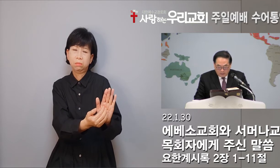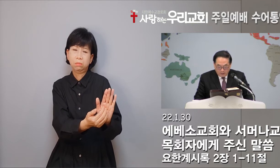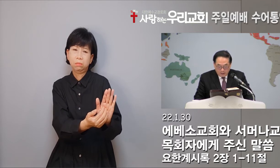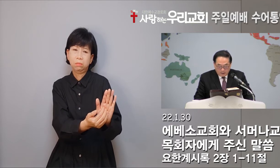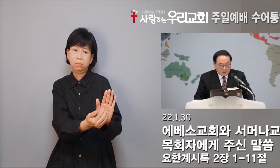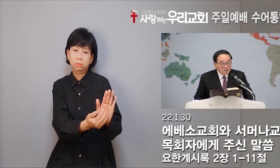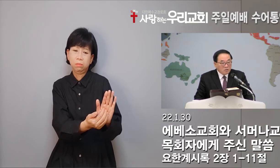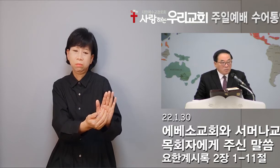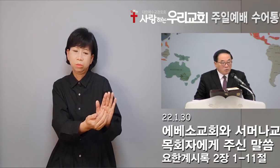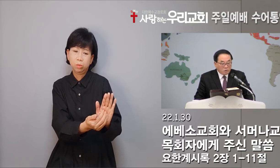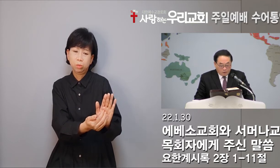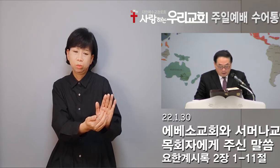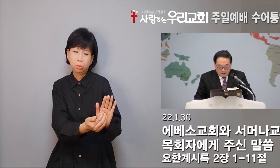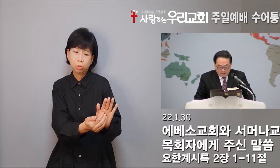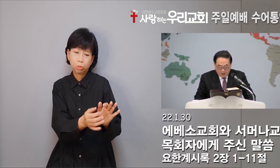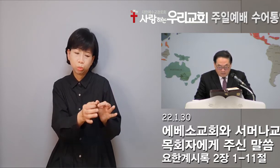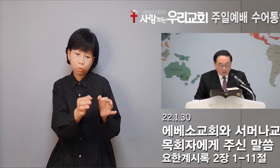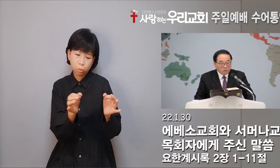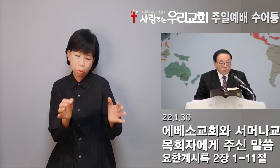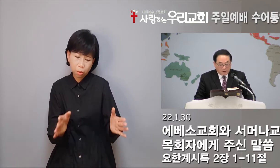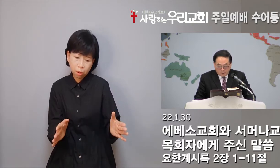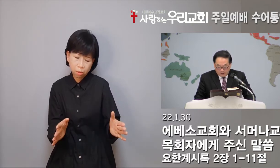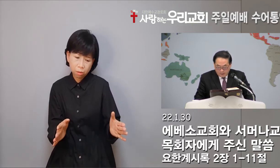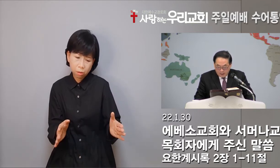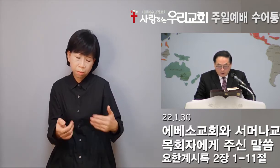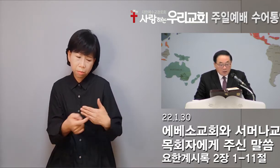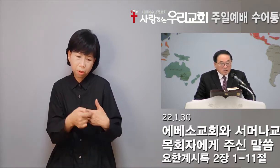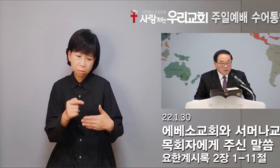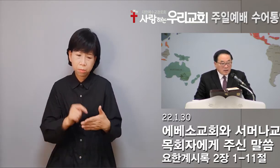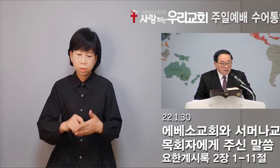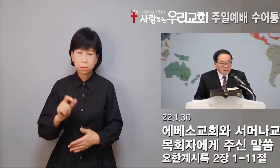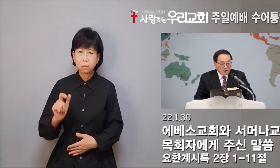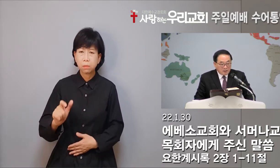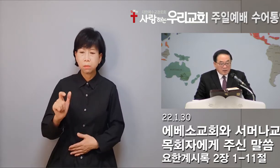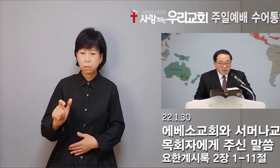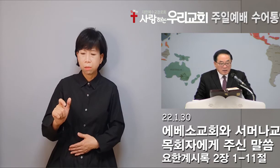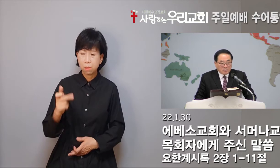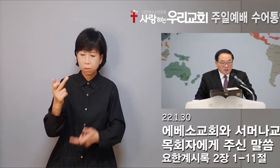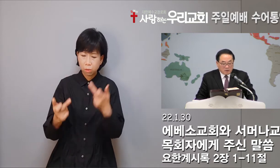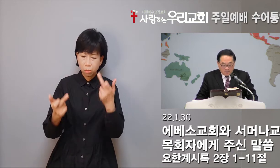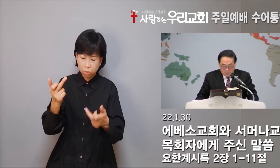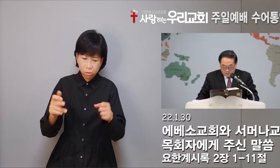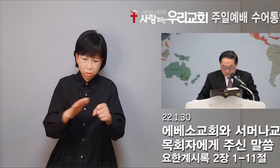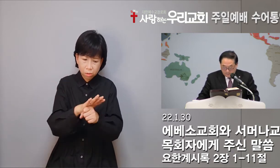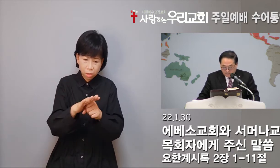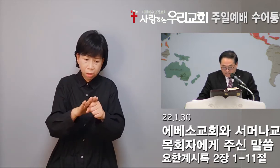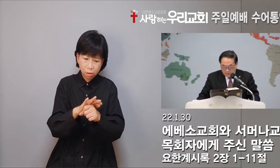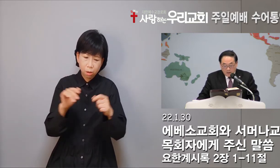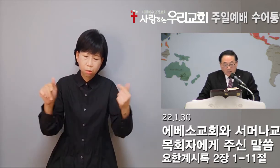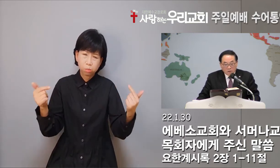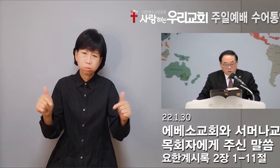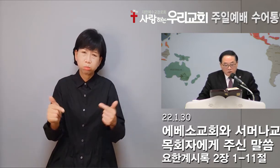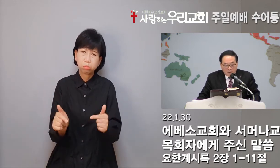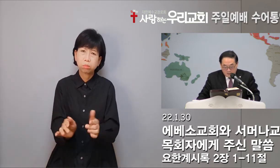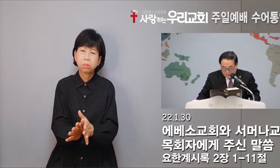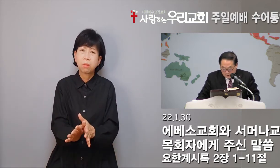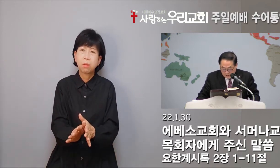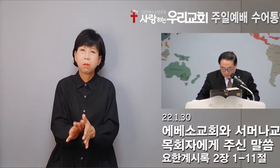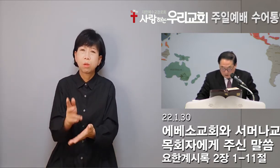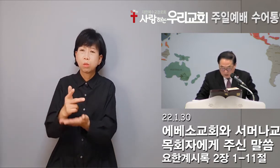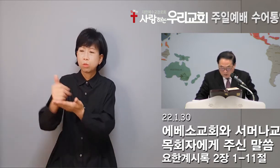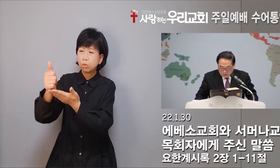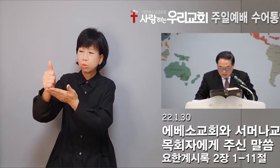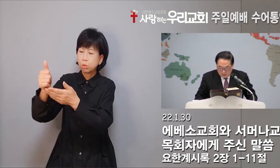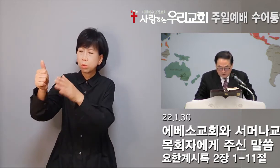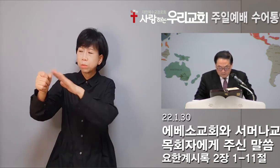등화하는 동안 자신도 모르는 사이에 마음이 굳어져서 형제에 대한 사랑을 잃어버렸던 것입니다. 주님에 대한